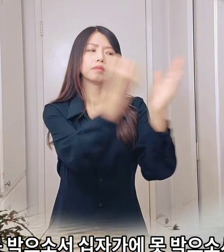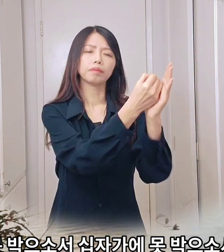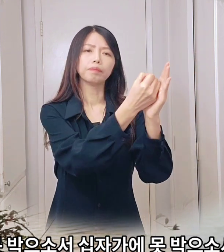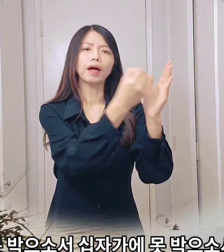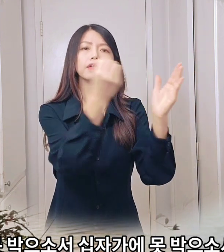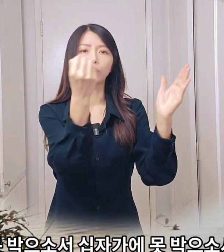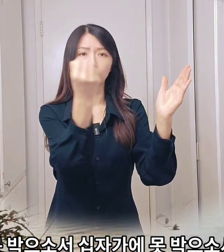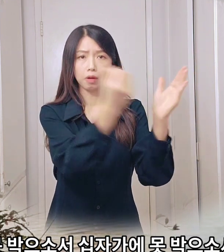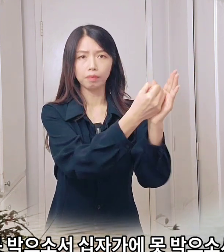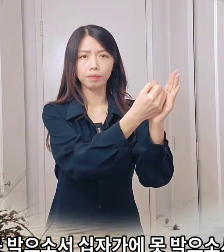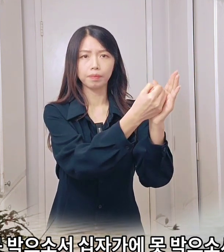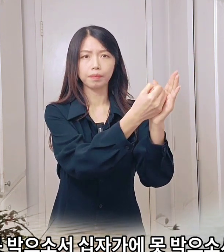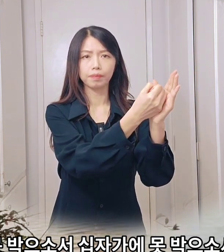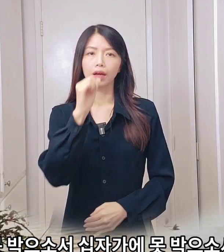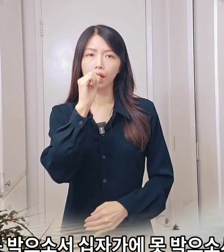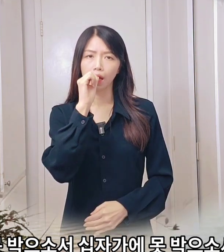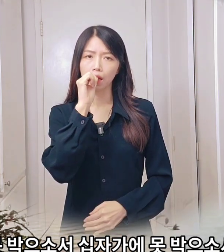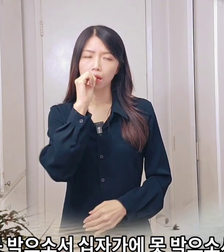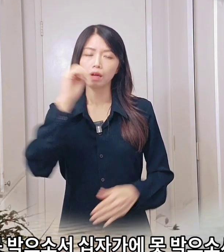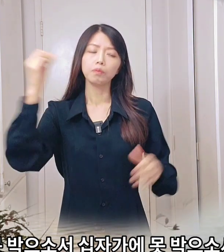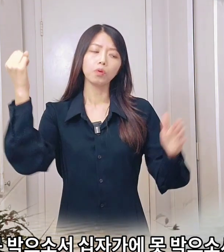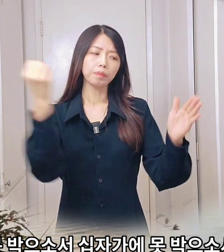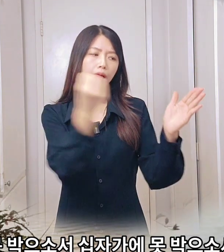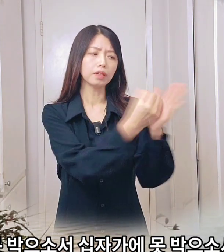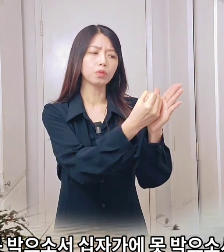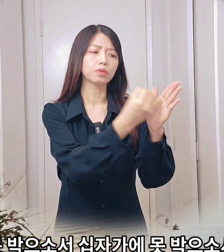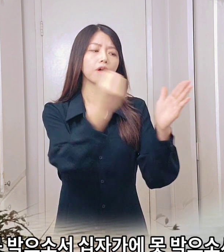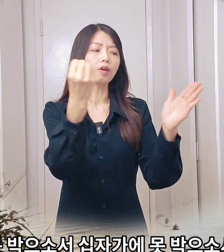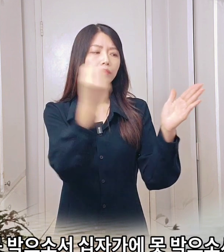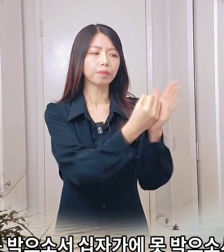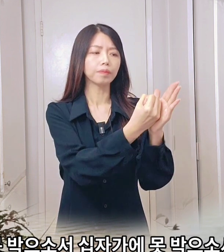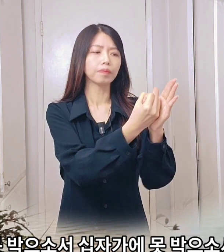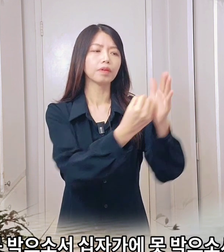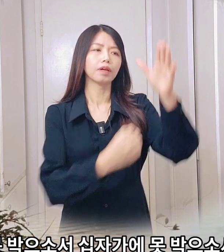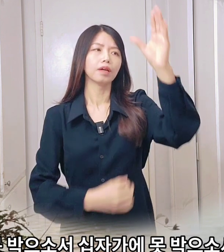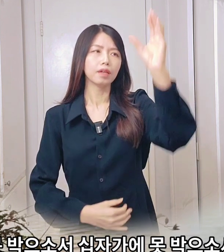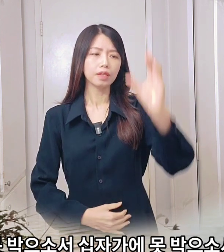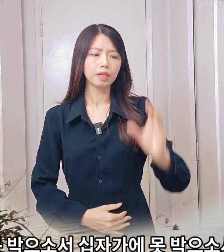못 박으소서, 못 박으소서.